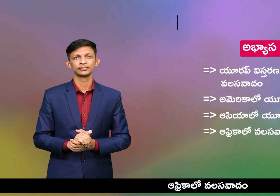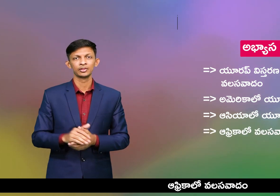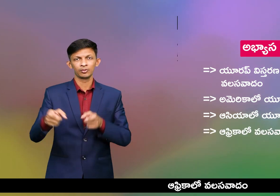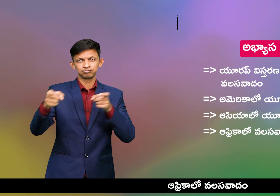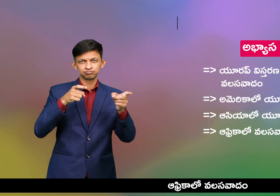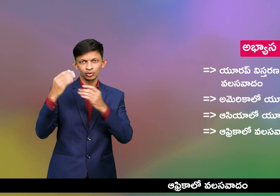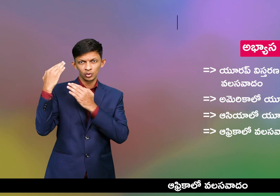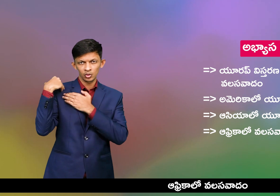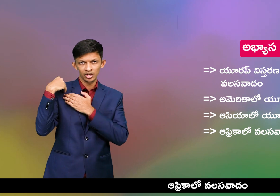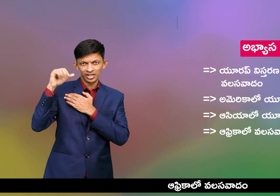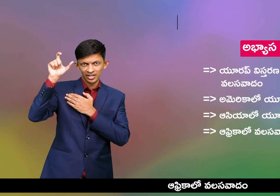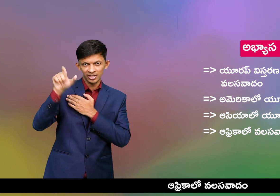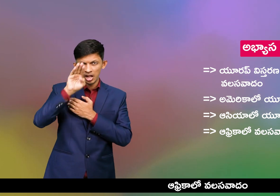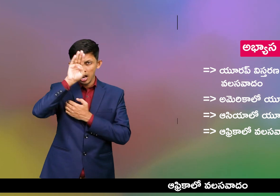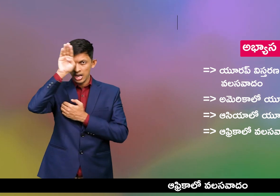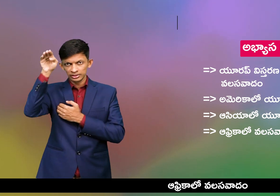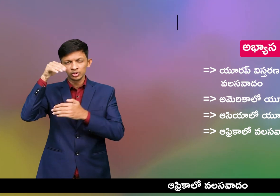ఆఫ్రికాలో వలసవాదం.